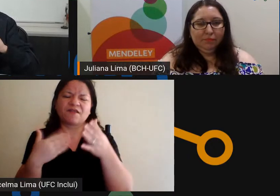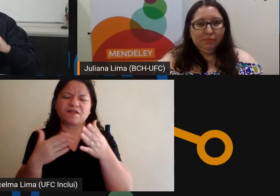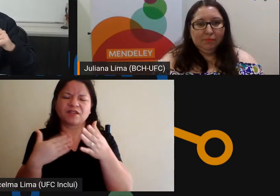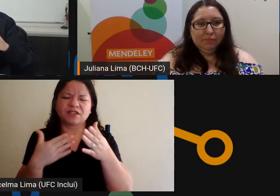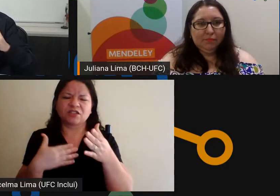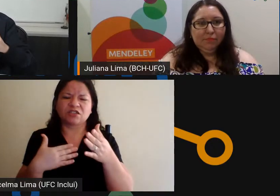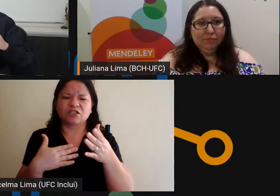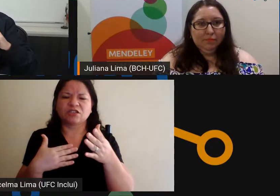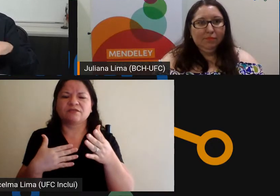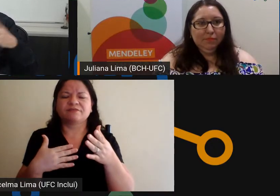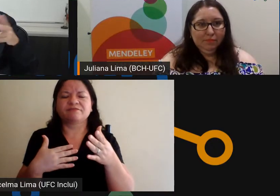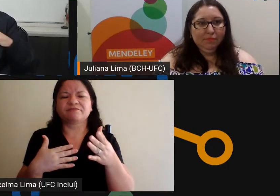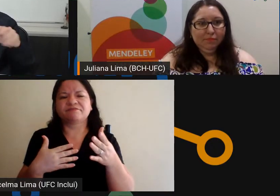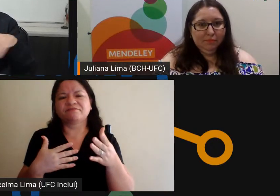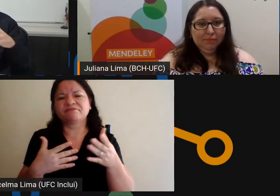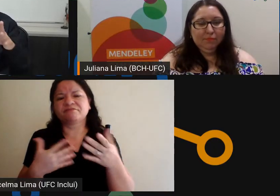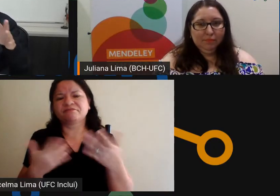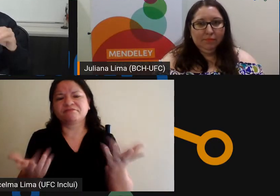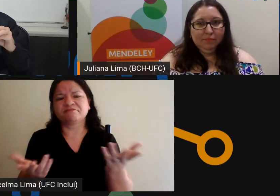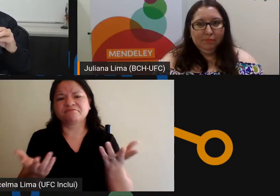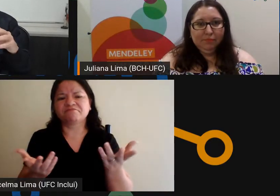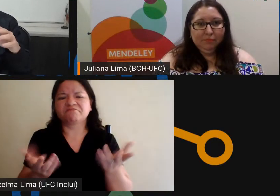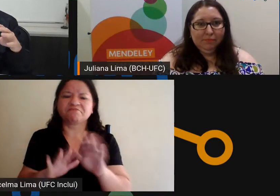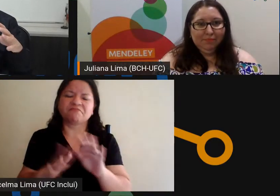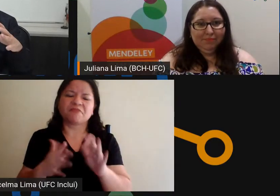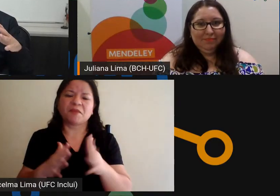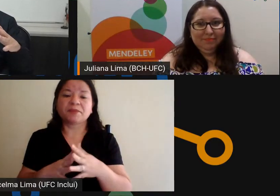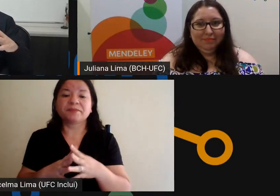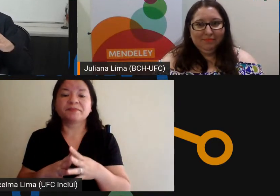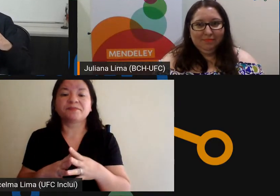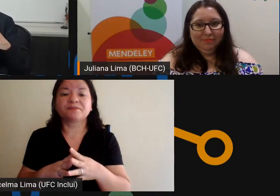26. Se tiver 51, vai ser 26. Então,